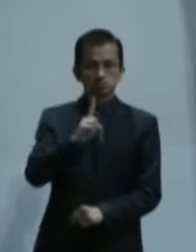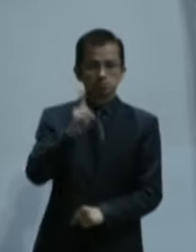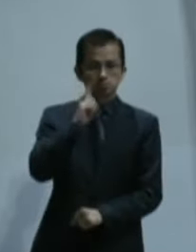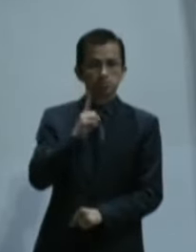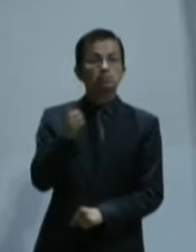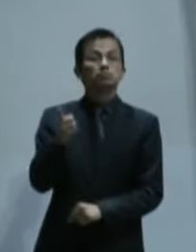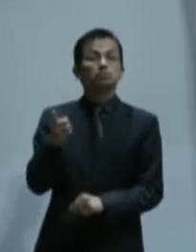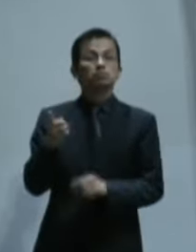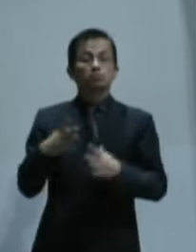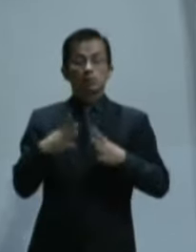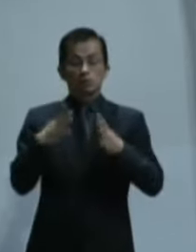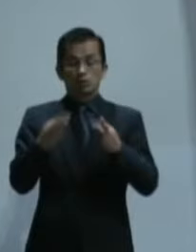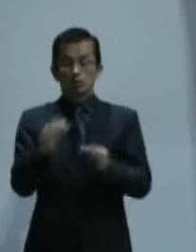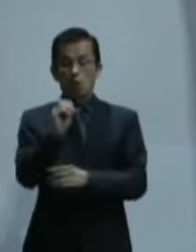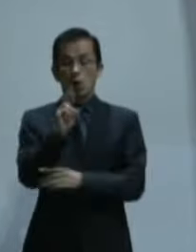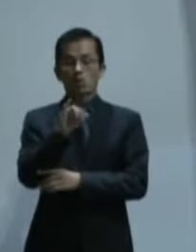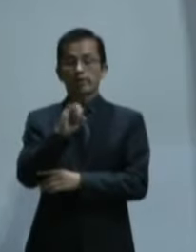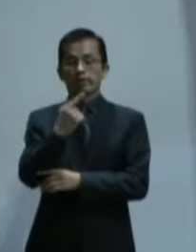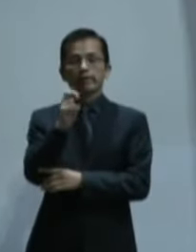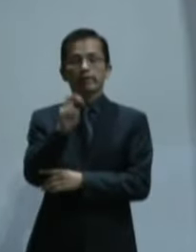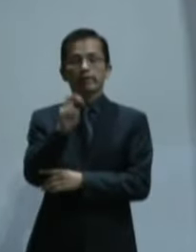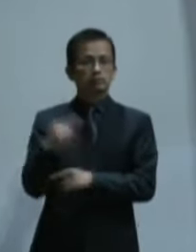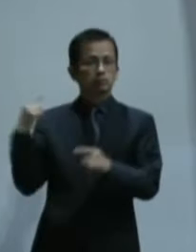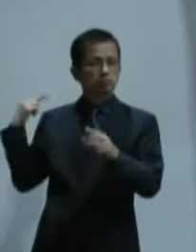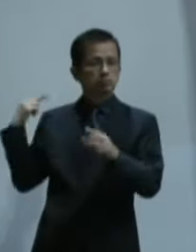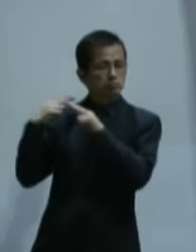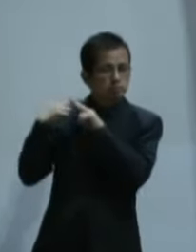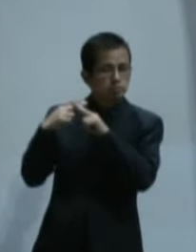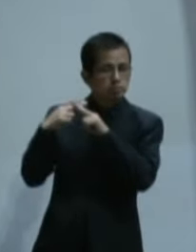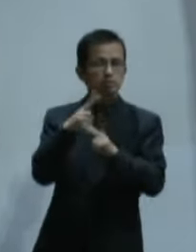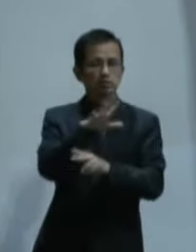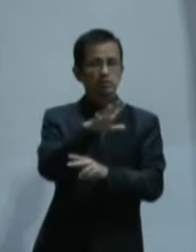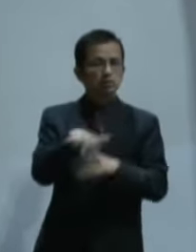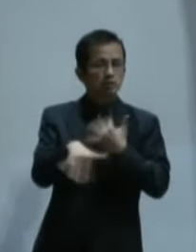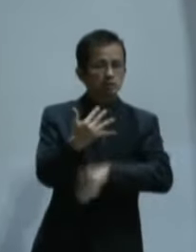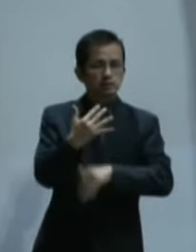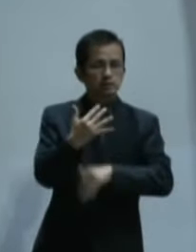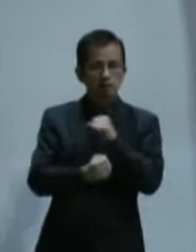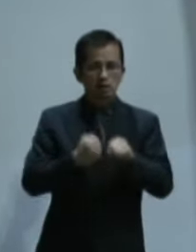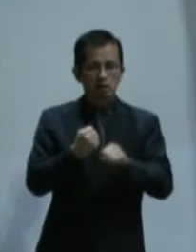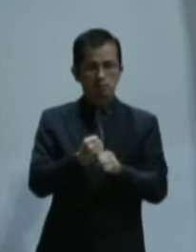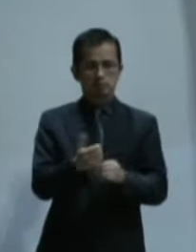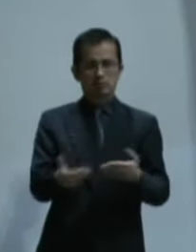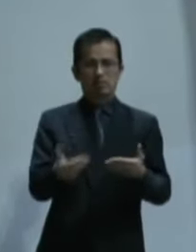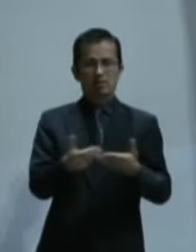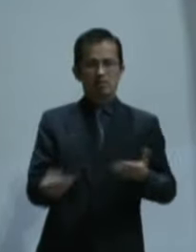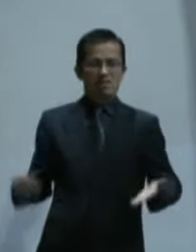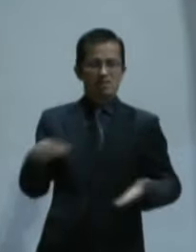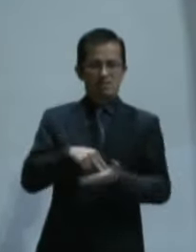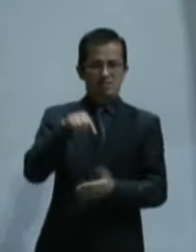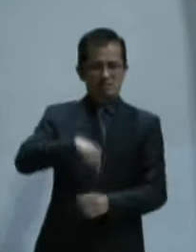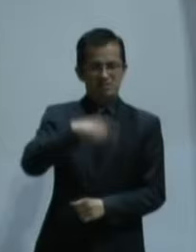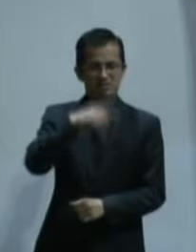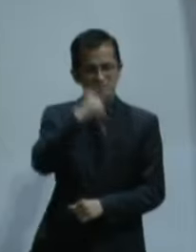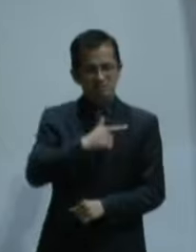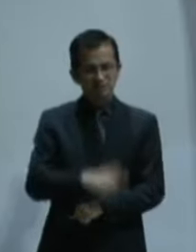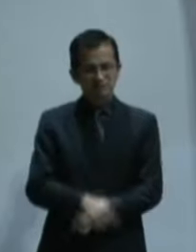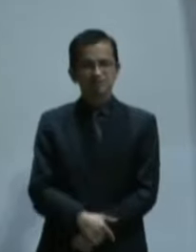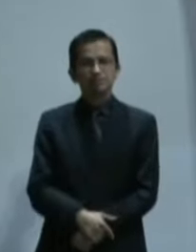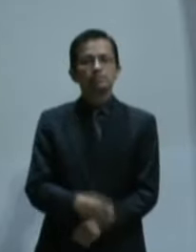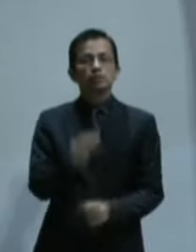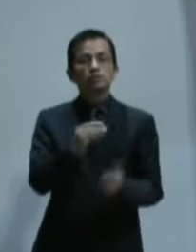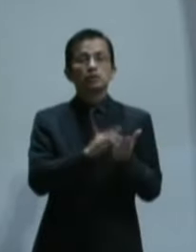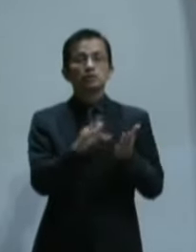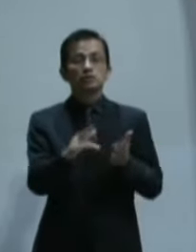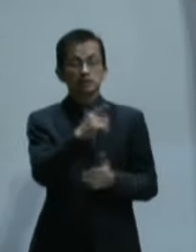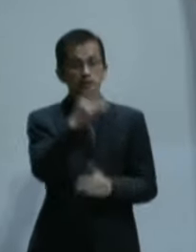hecho fundación origen a lo largo de 15 años Estamos aquí esta noche agradezco a las autoridades de la Lotería Nacional